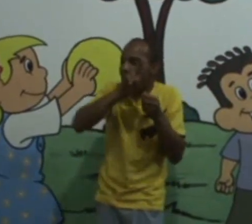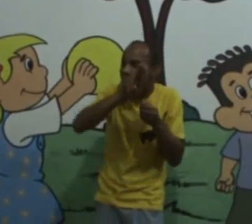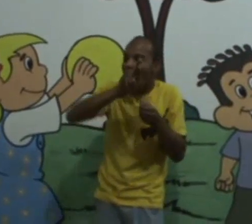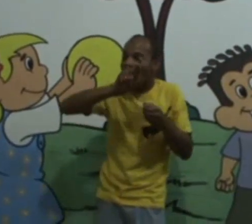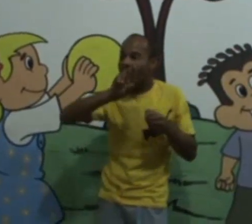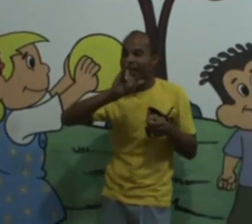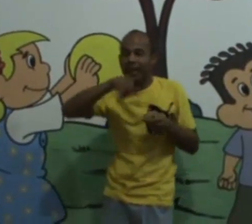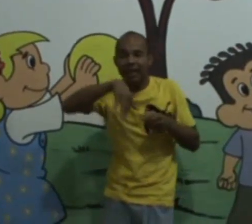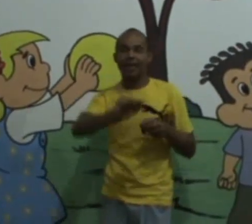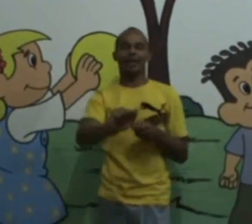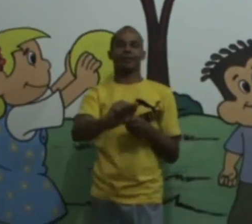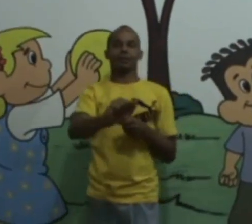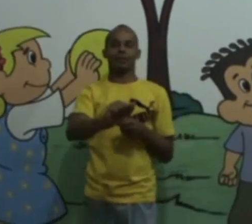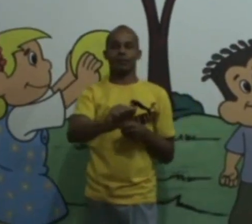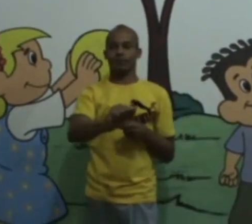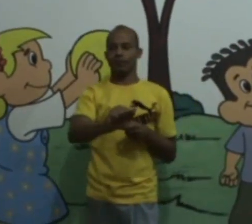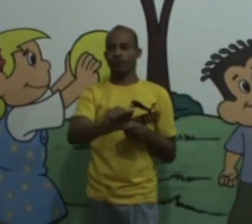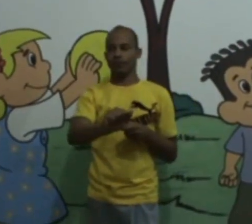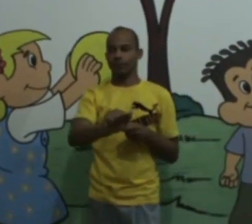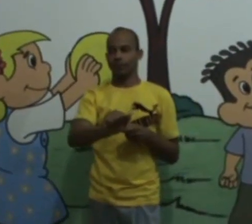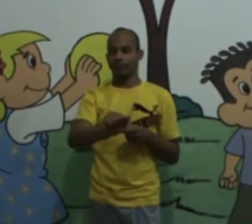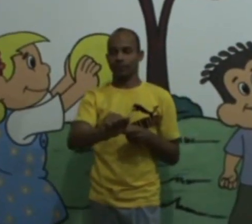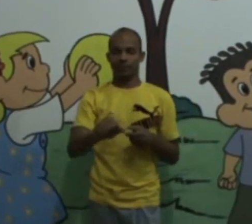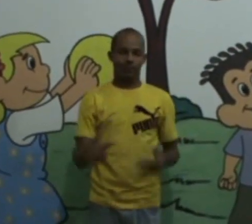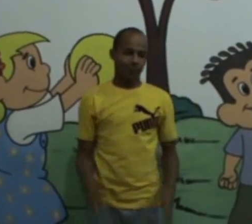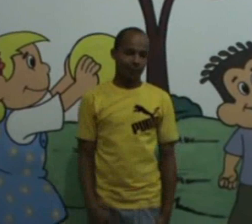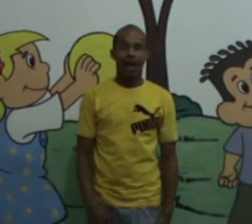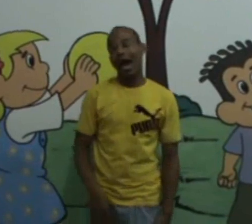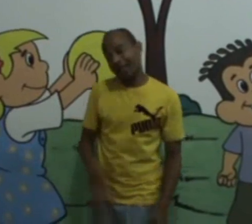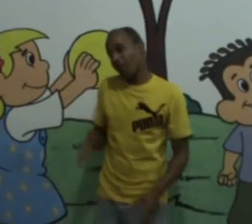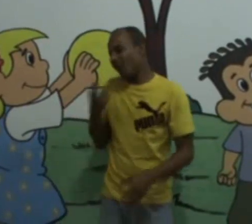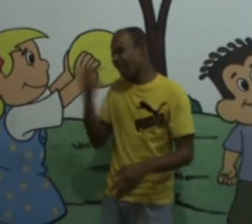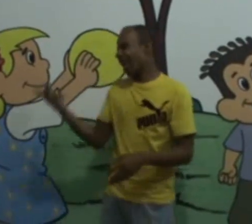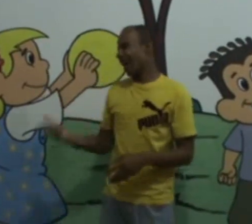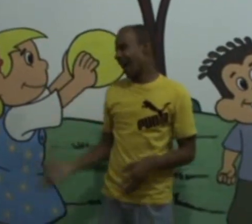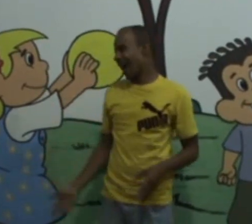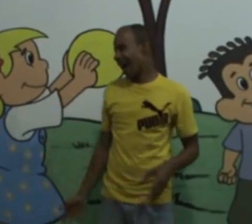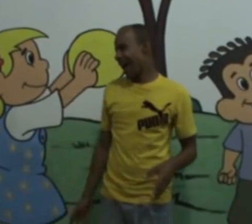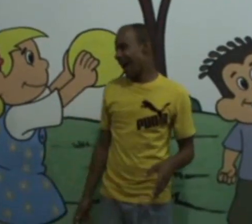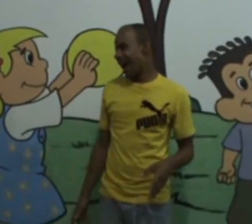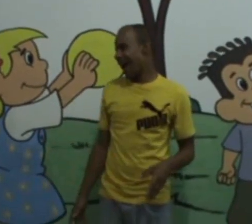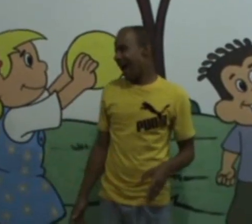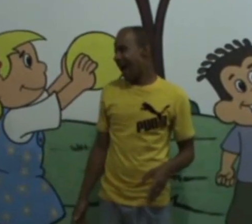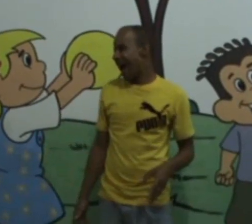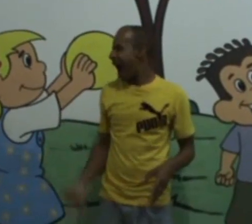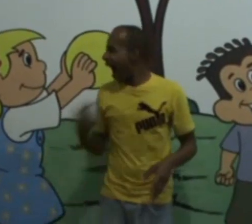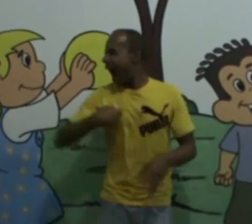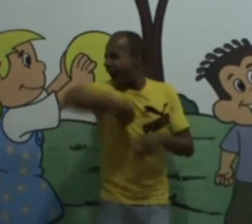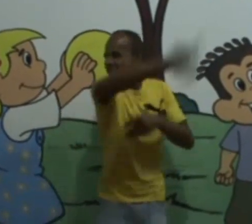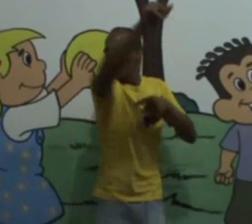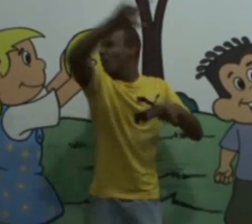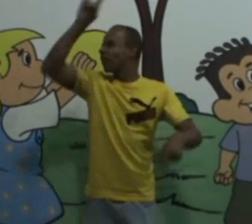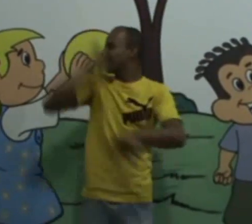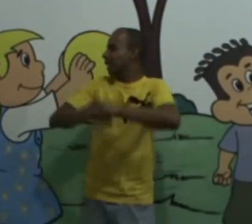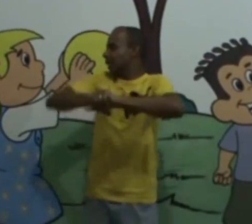professora, tenho absoluta urgência de urinar. Não seria bonito, mas até que seria certo